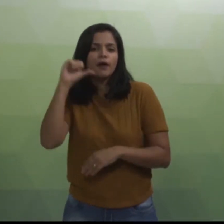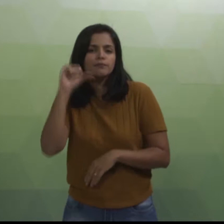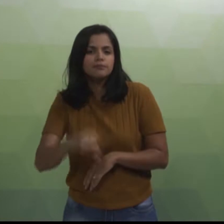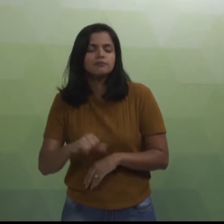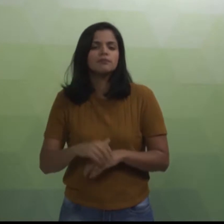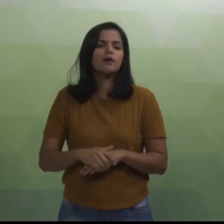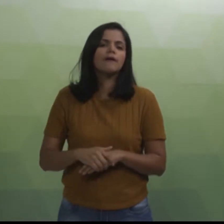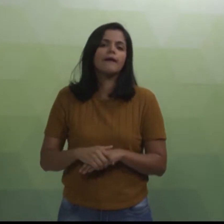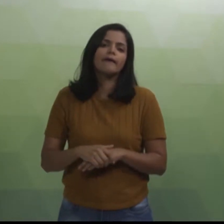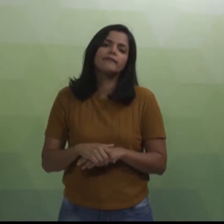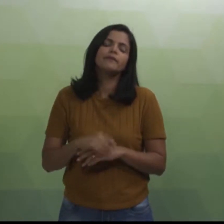ficar prejudicados,